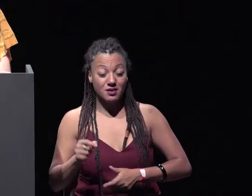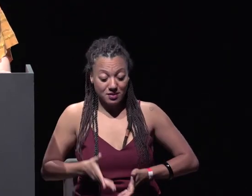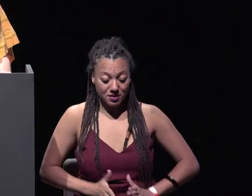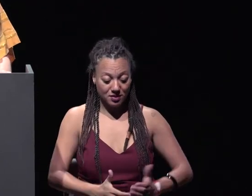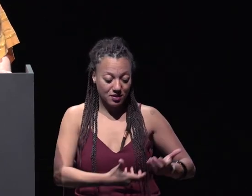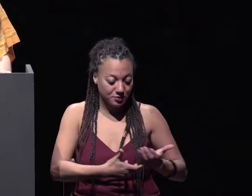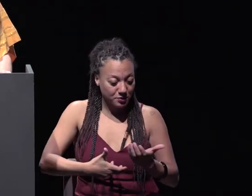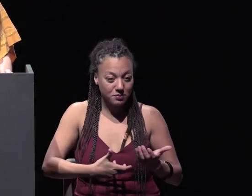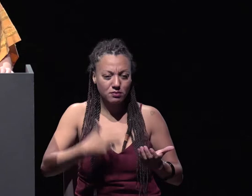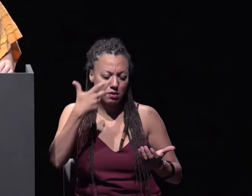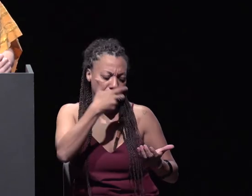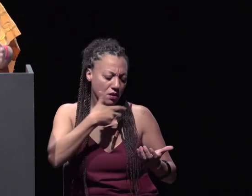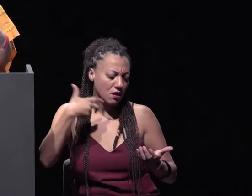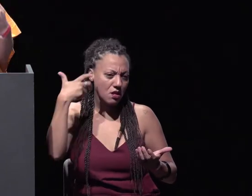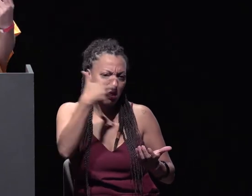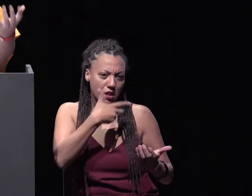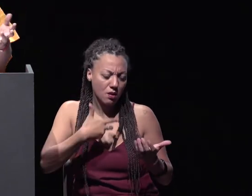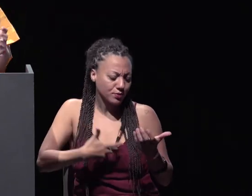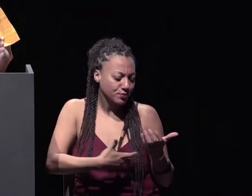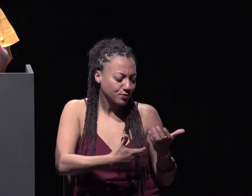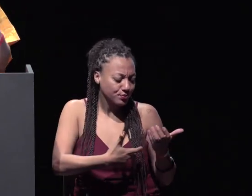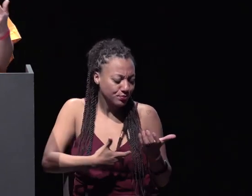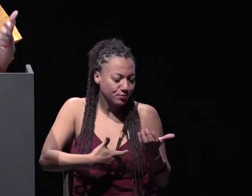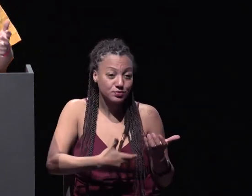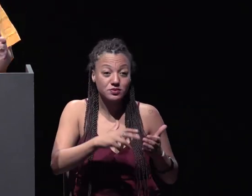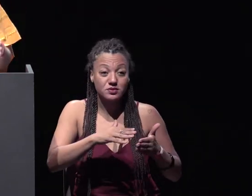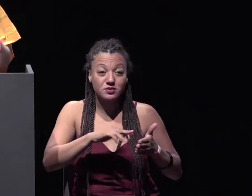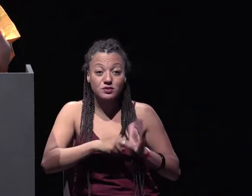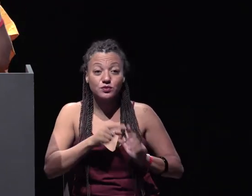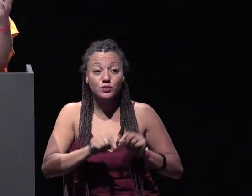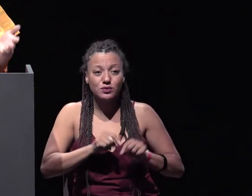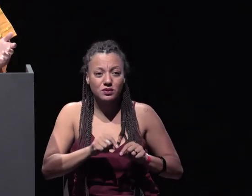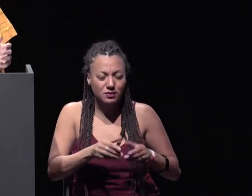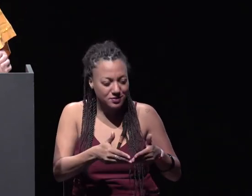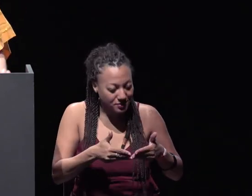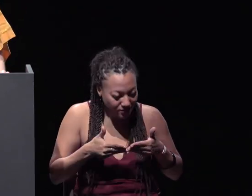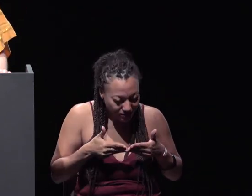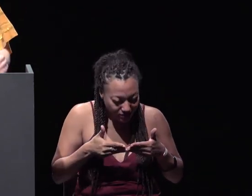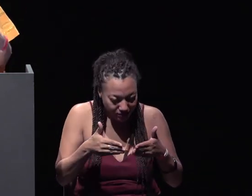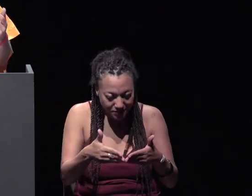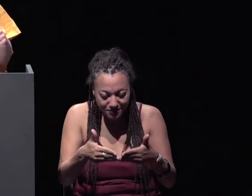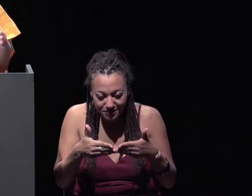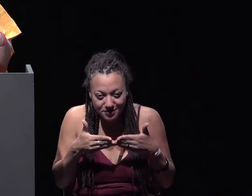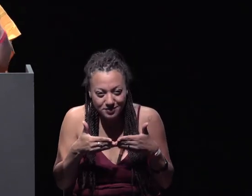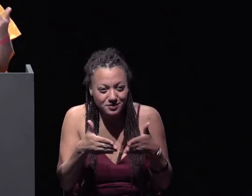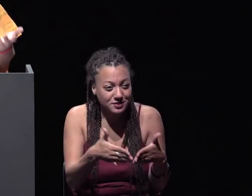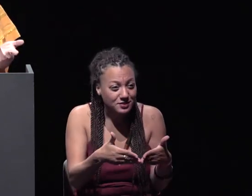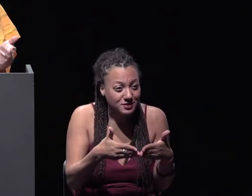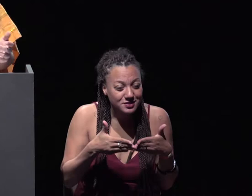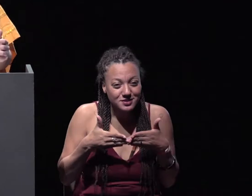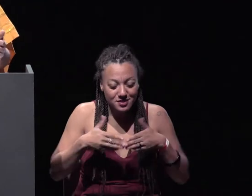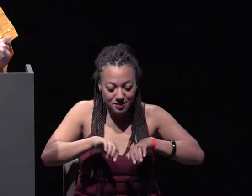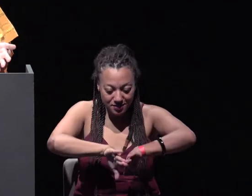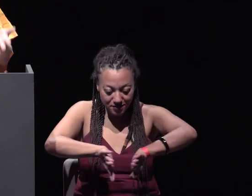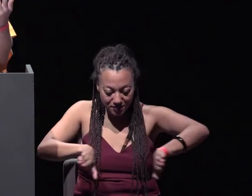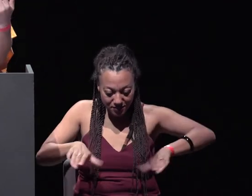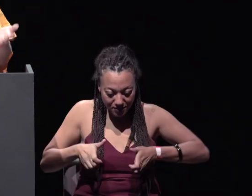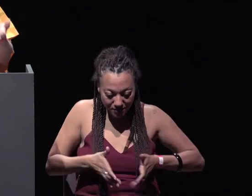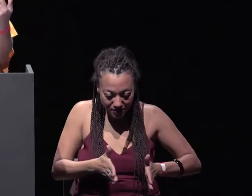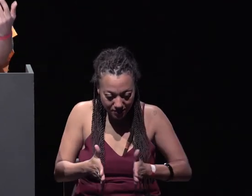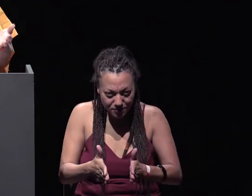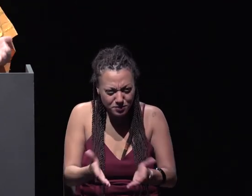dizer o seguinte licença licença muita licença licença no caminho